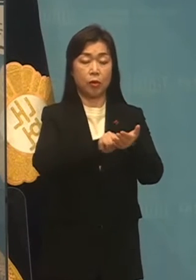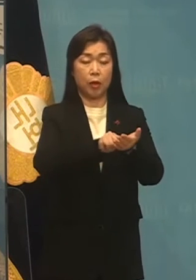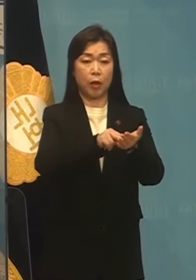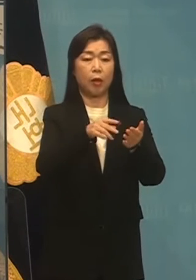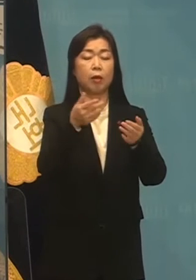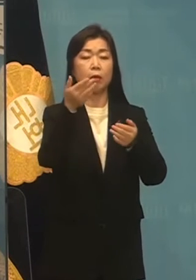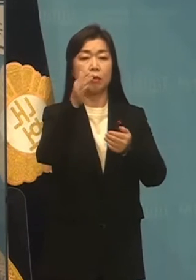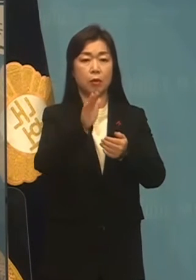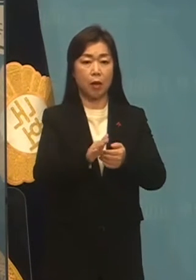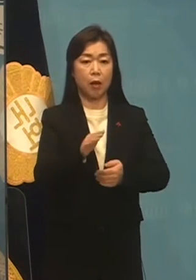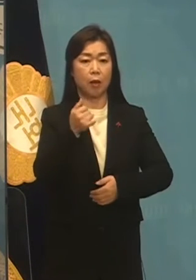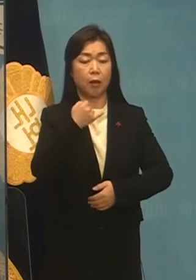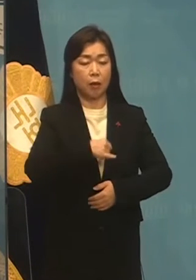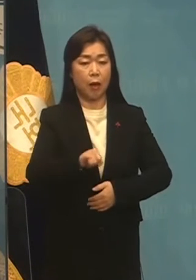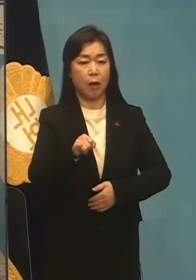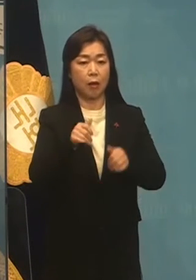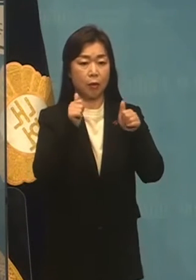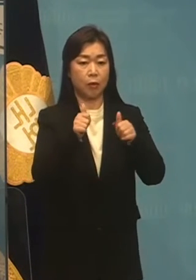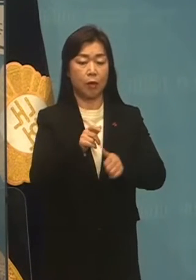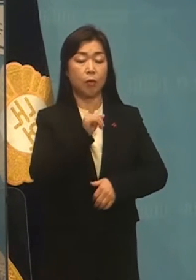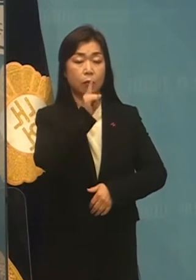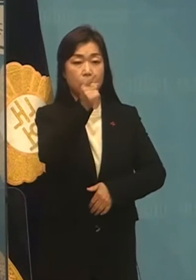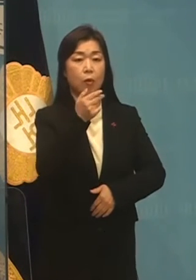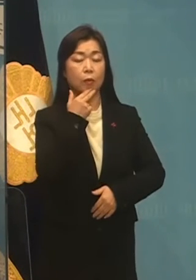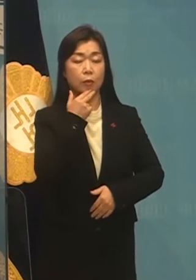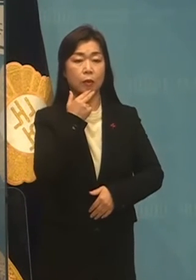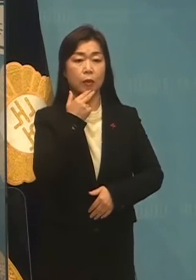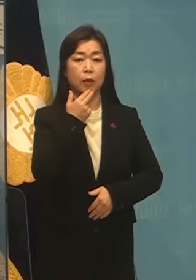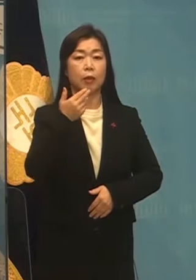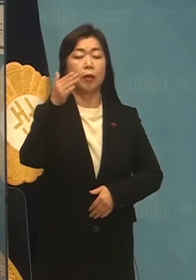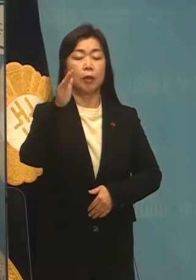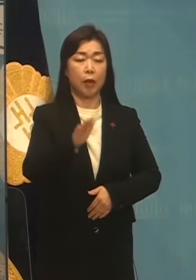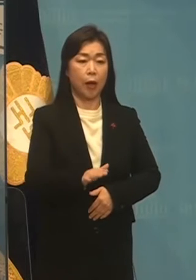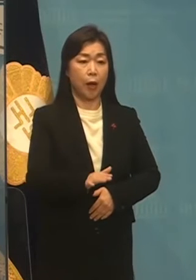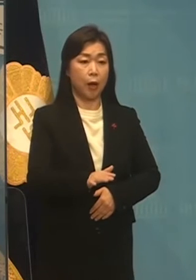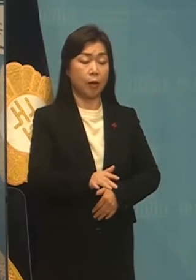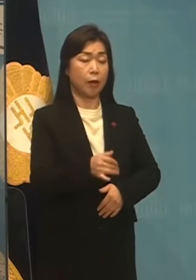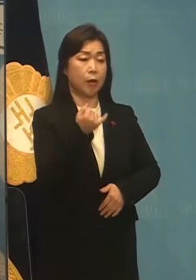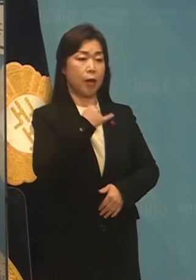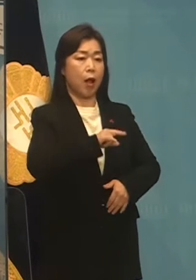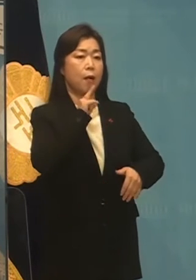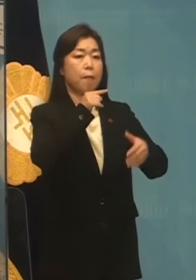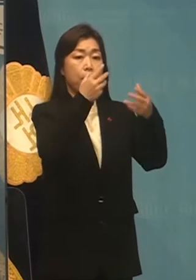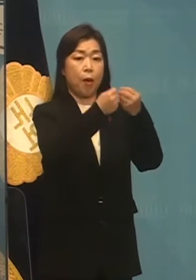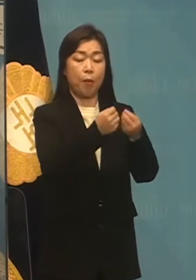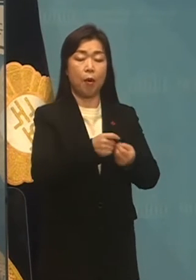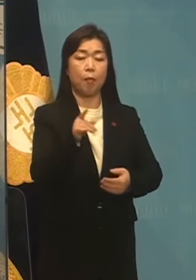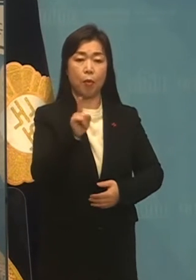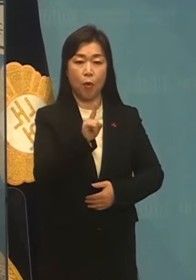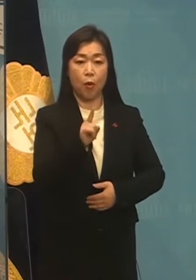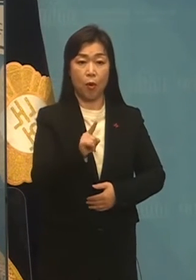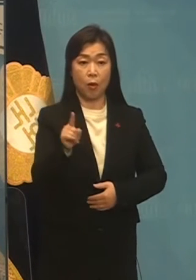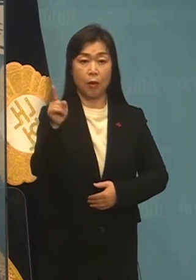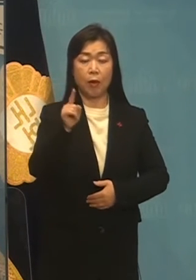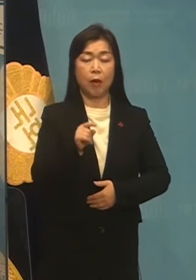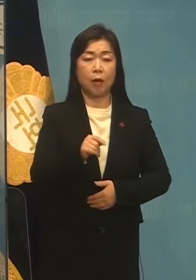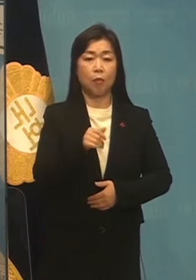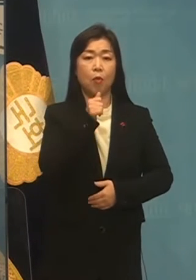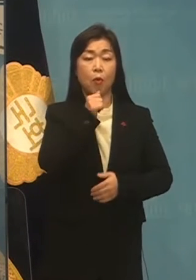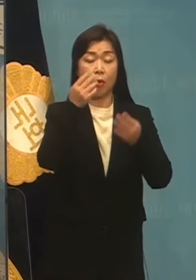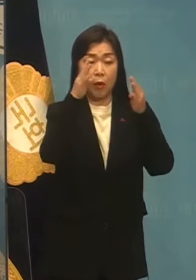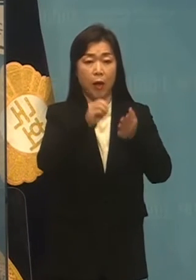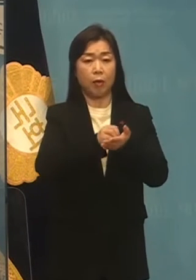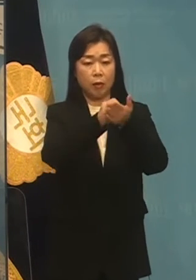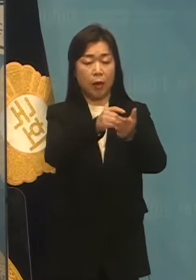받았지만 응시조차 안 했다는 거짓말로 부산시 유권자들을 선택을 오도한 것은